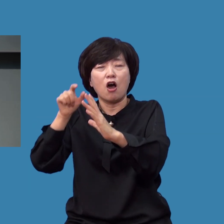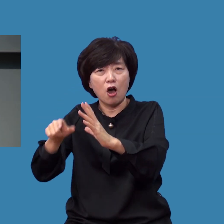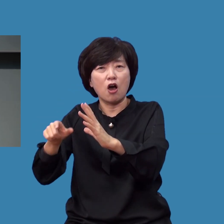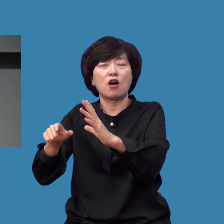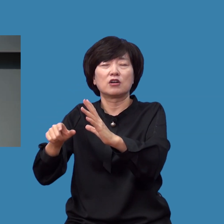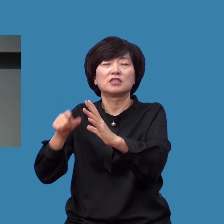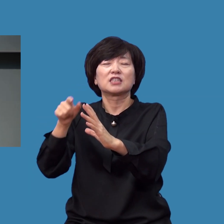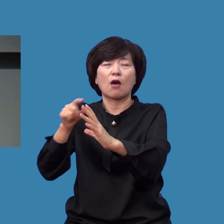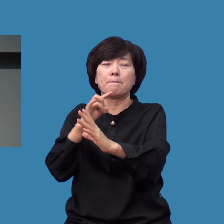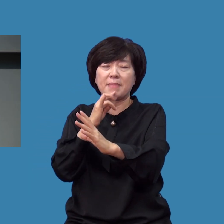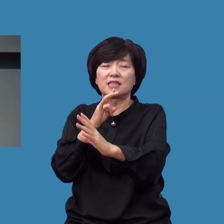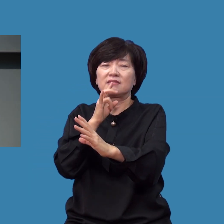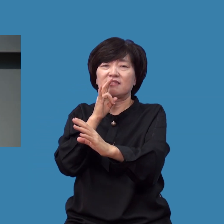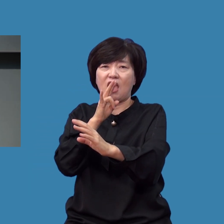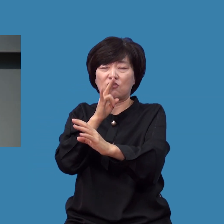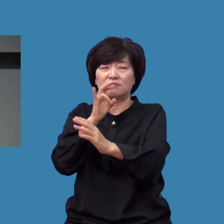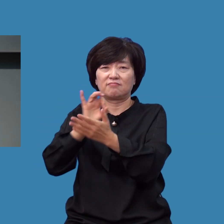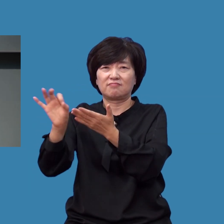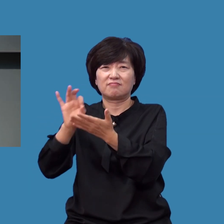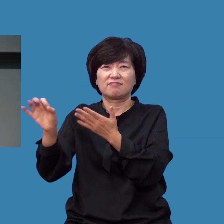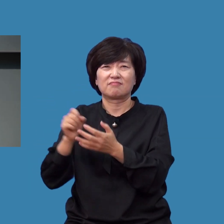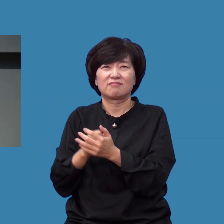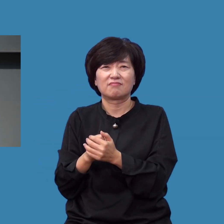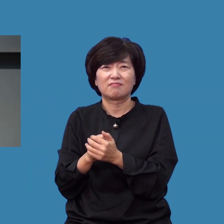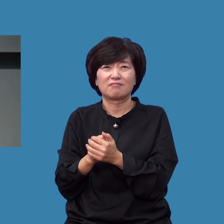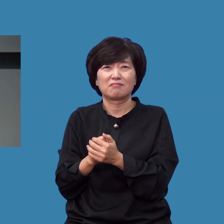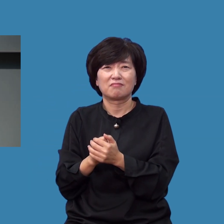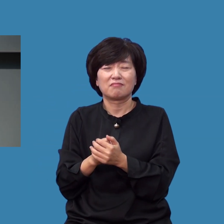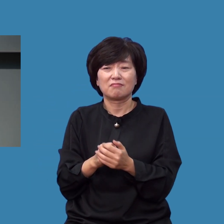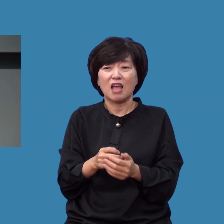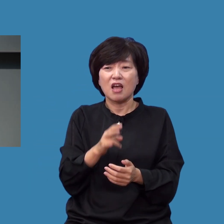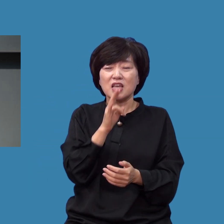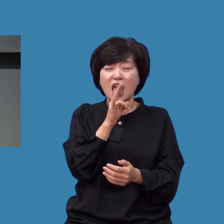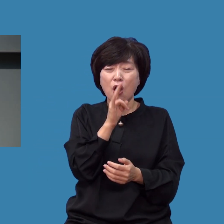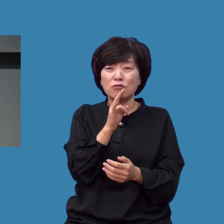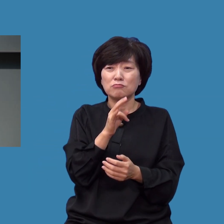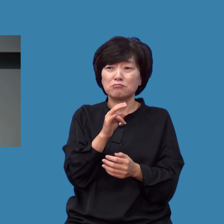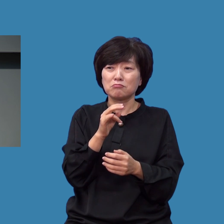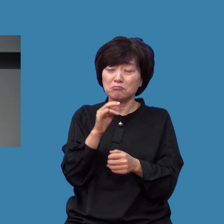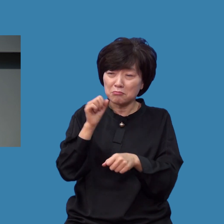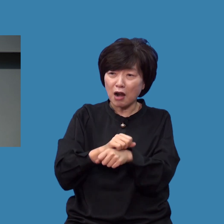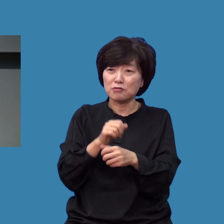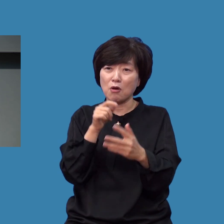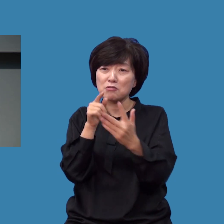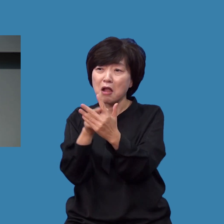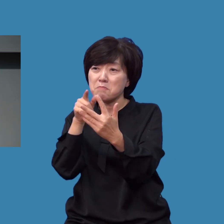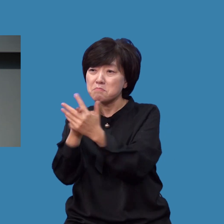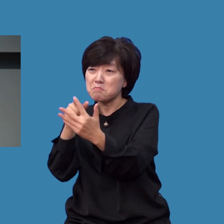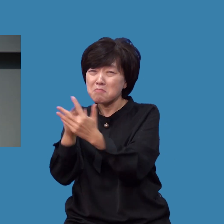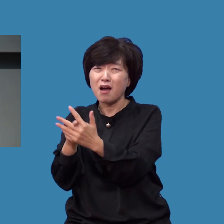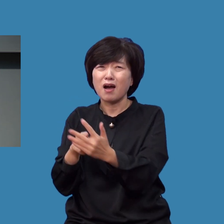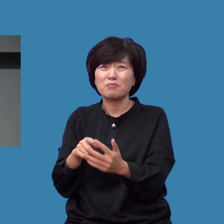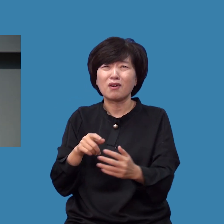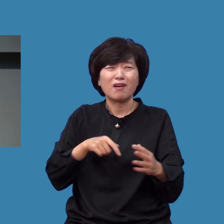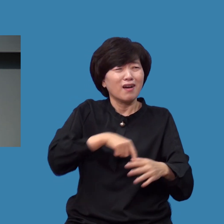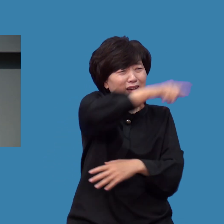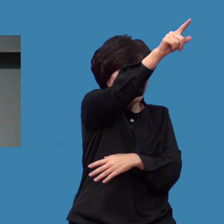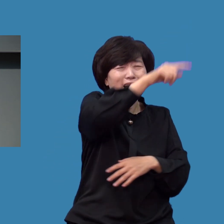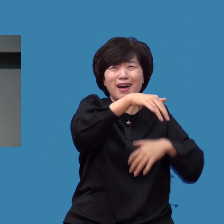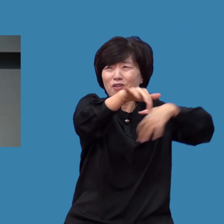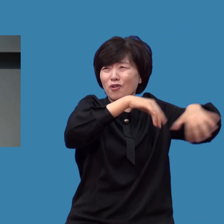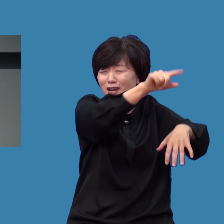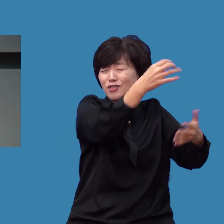잘 맞추냐. 잘 맞춰서 어쩌겠다고. 그렇게 잘 맞추면은 그렇게 잘 맞추면 돗자리 깔어. 그거